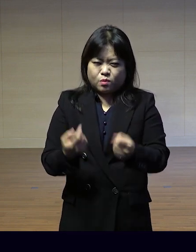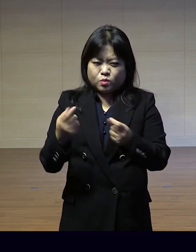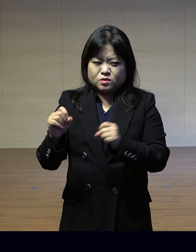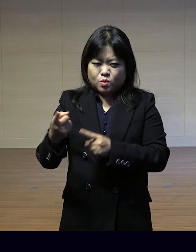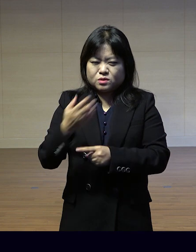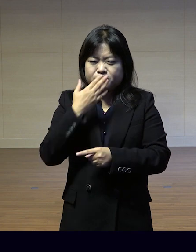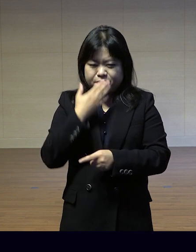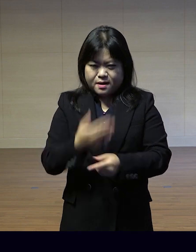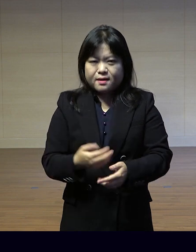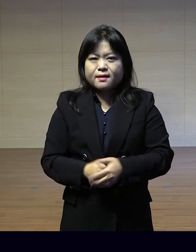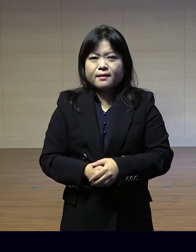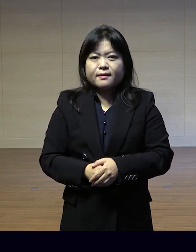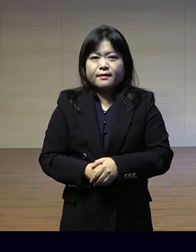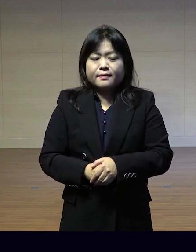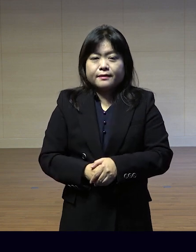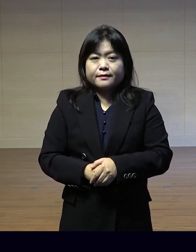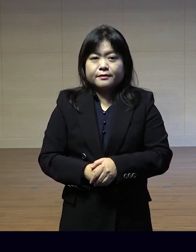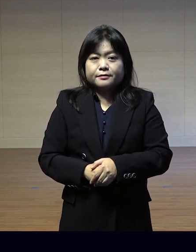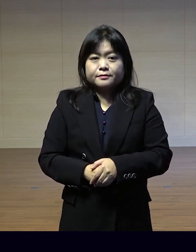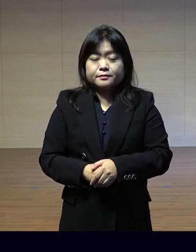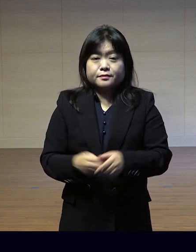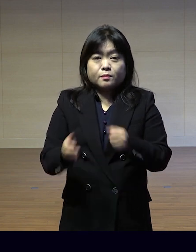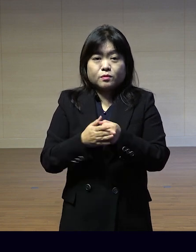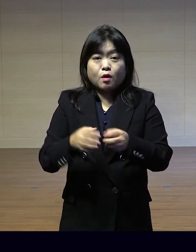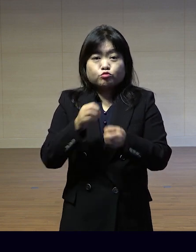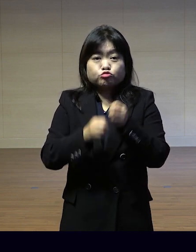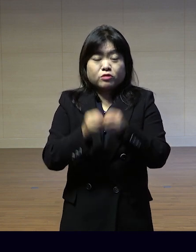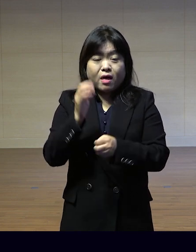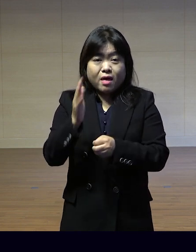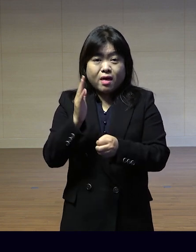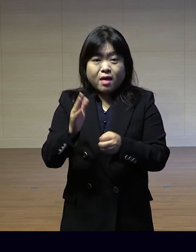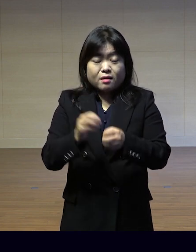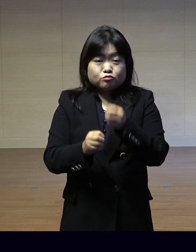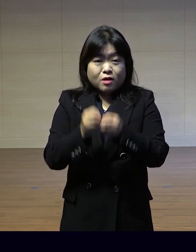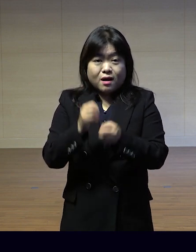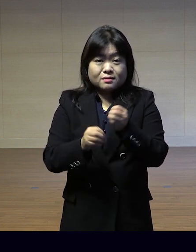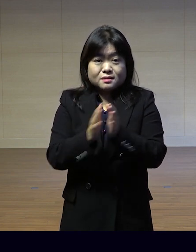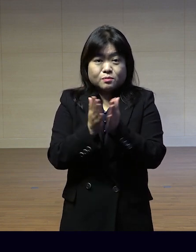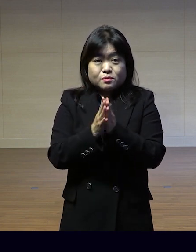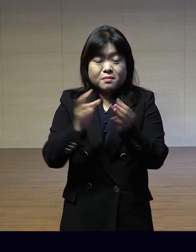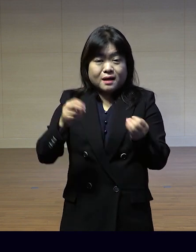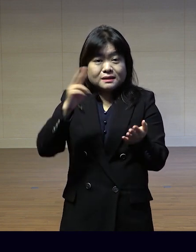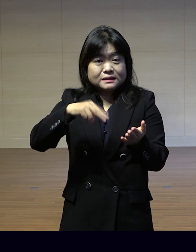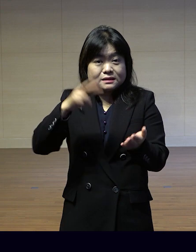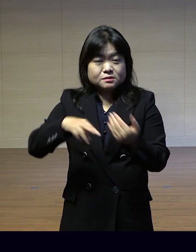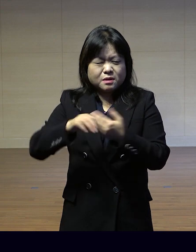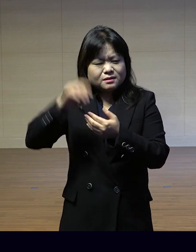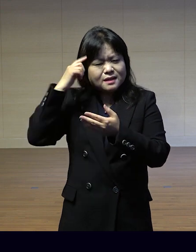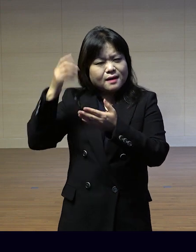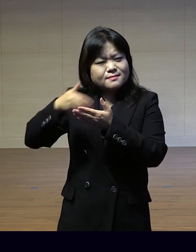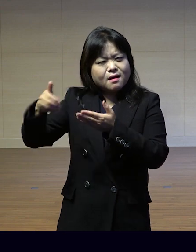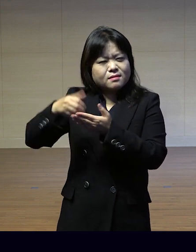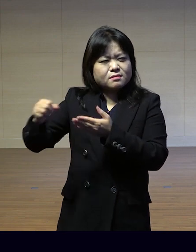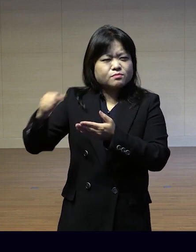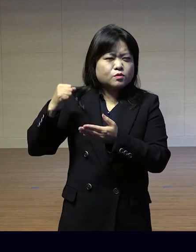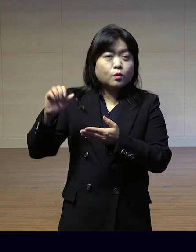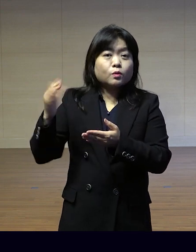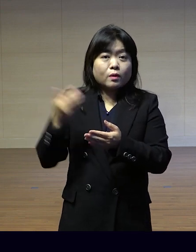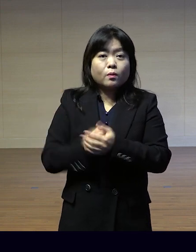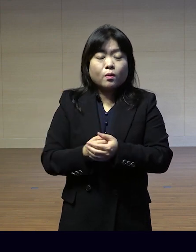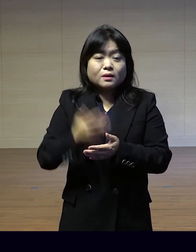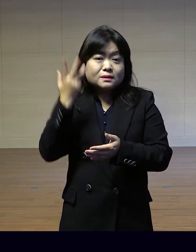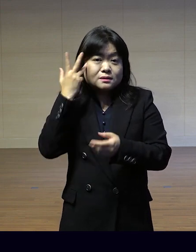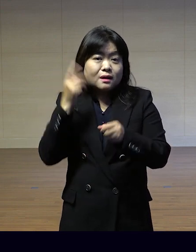것이라고 그렇게 생각이 되고요. 우리가 문예 작품 많이 읽을수록 우리 상상력도 풍부하게 되고